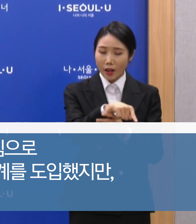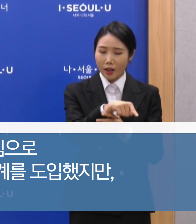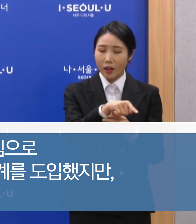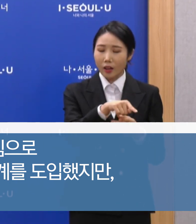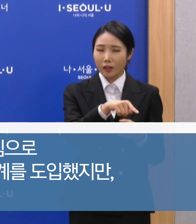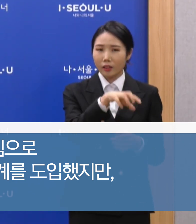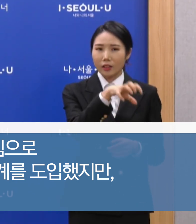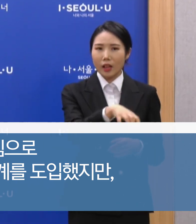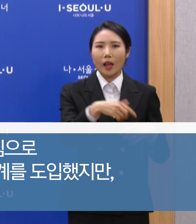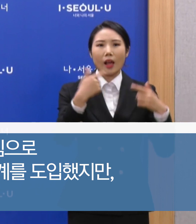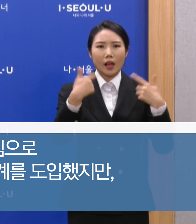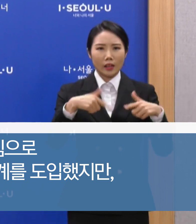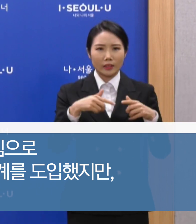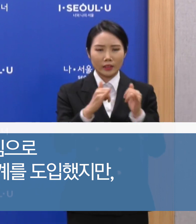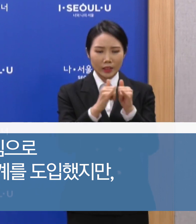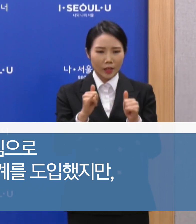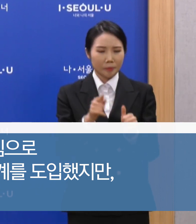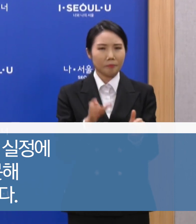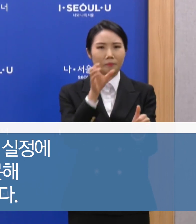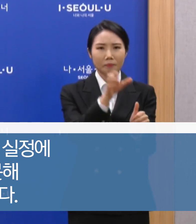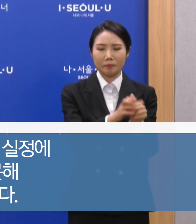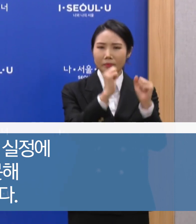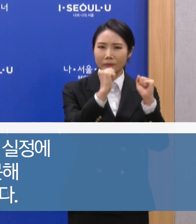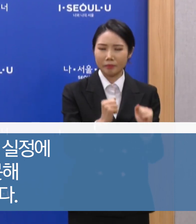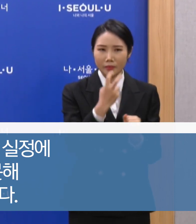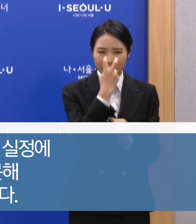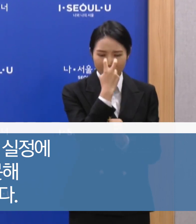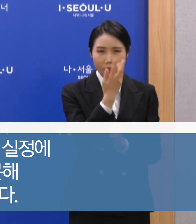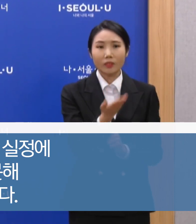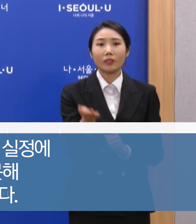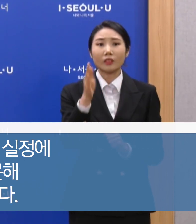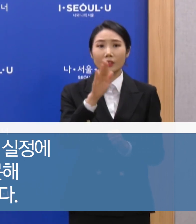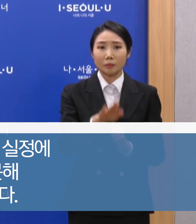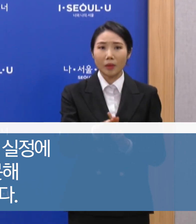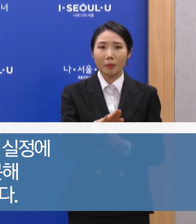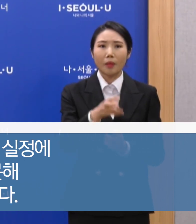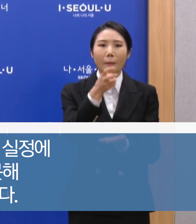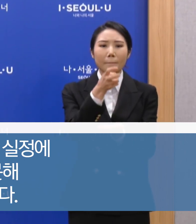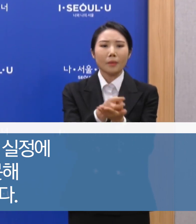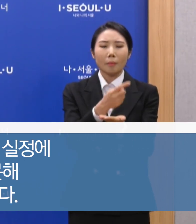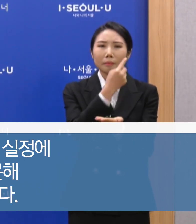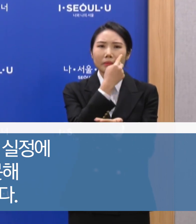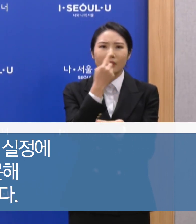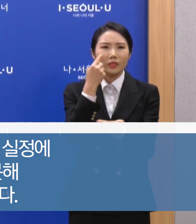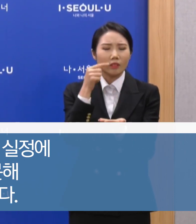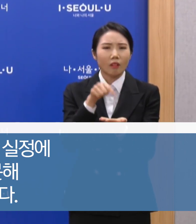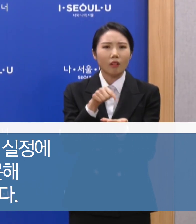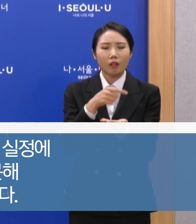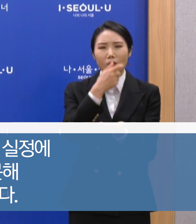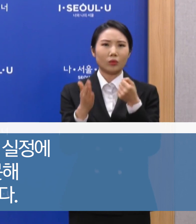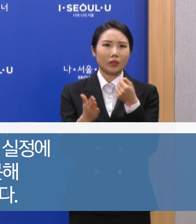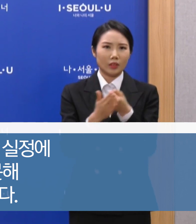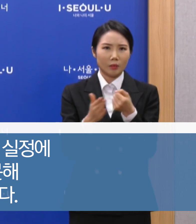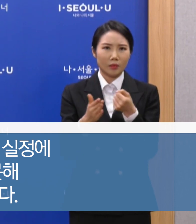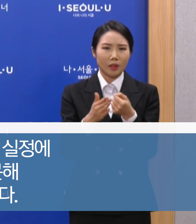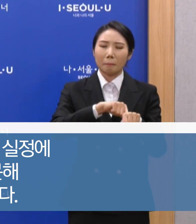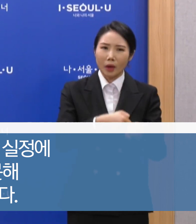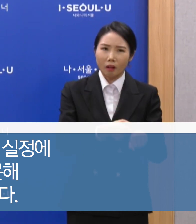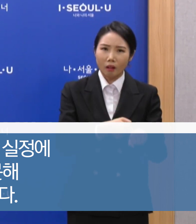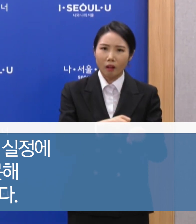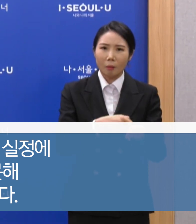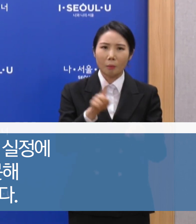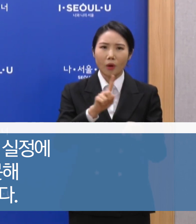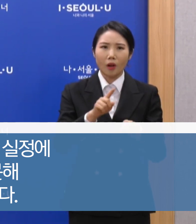건축물에 상주 감리 체계를 도입했지만 상주 감리에 대한 법적 근거가 미비한 실정에 벌집